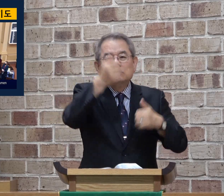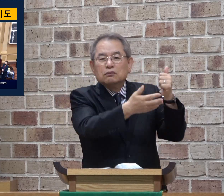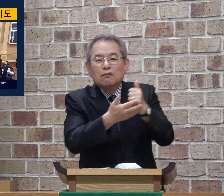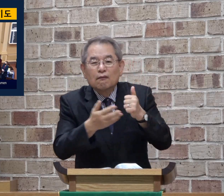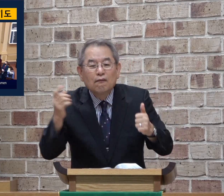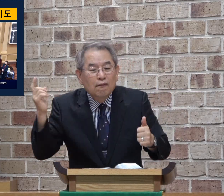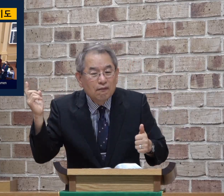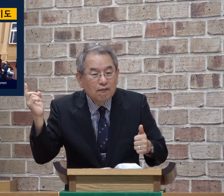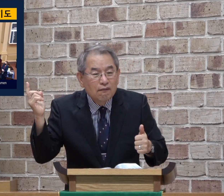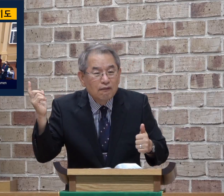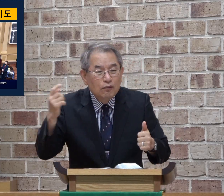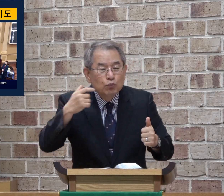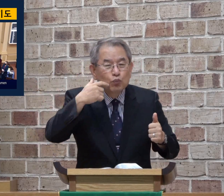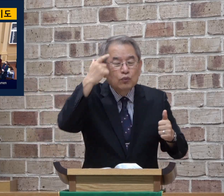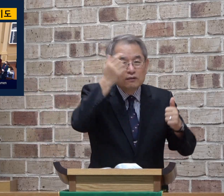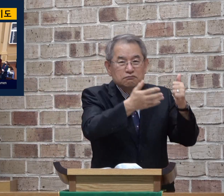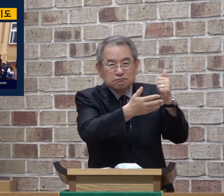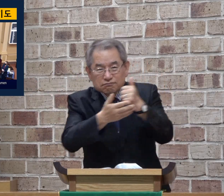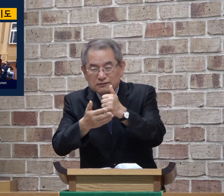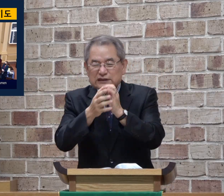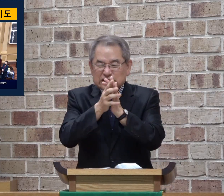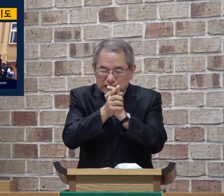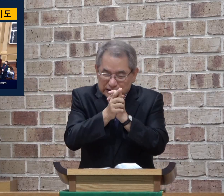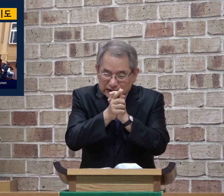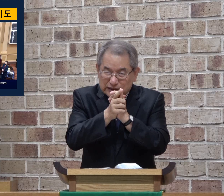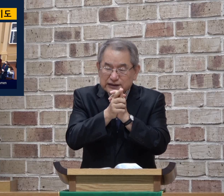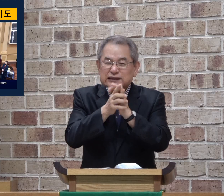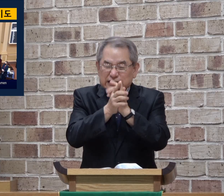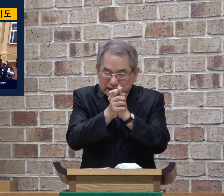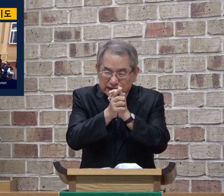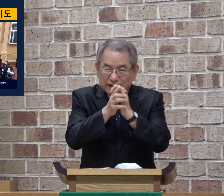목사님을 초대합니다. 그리고 기도합니다.